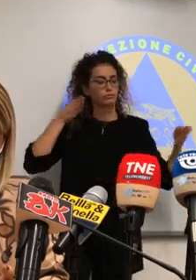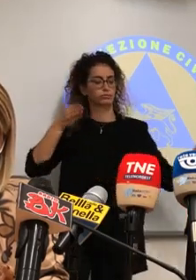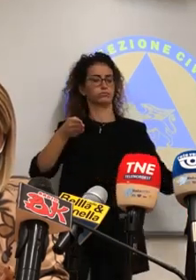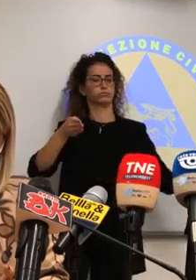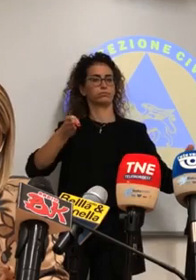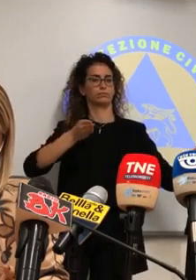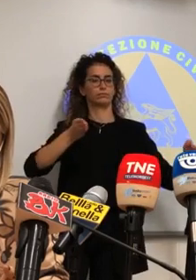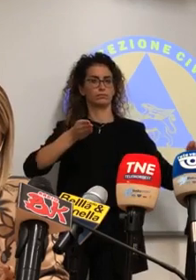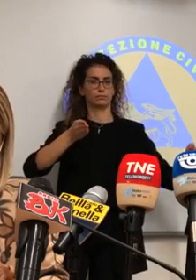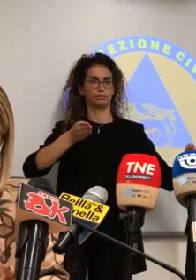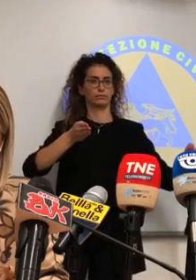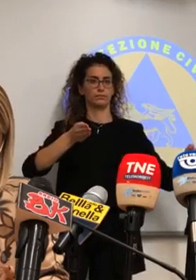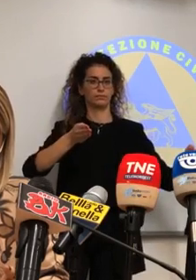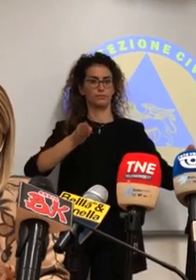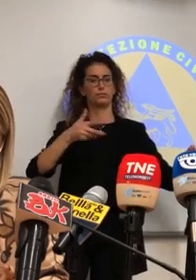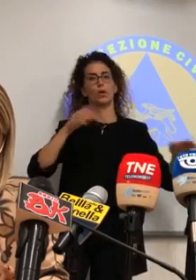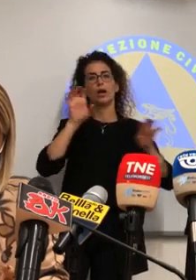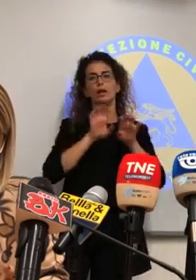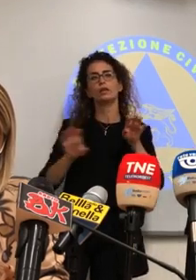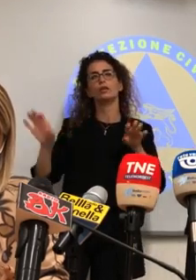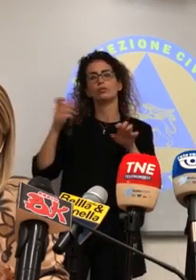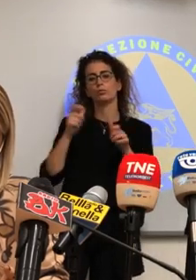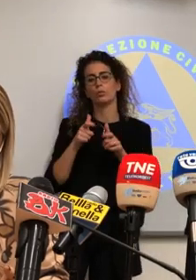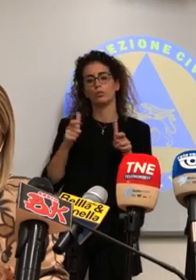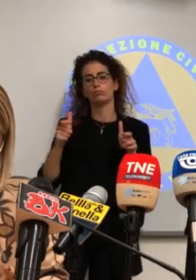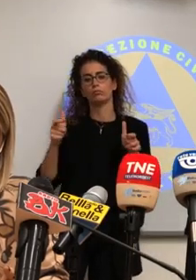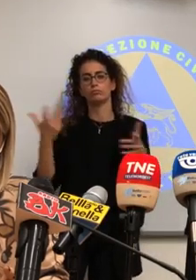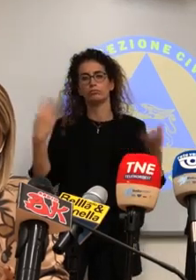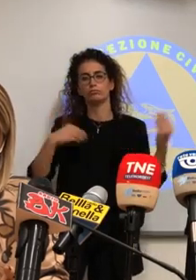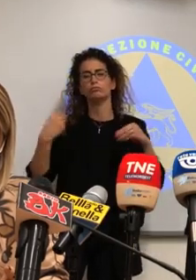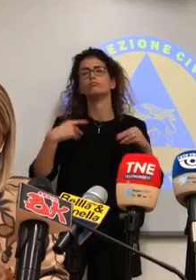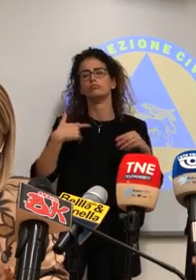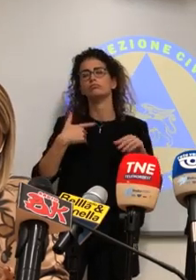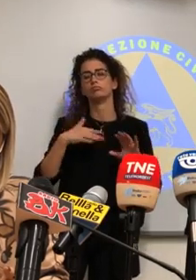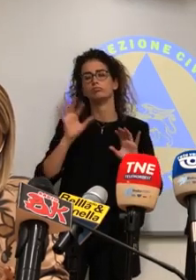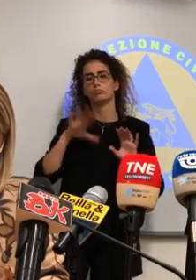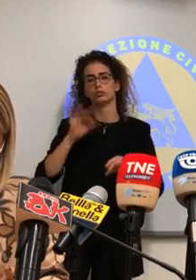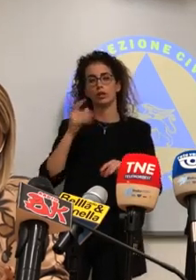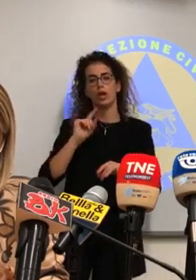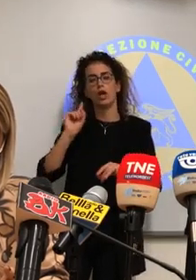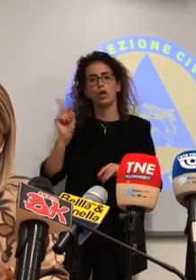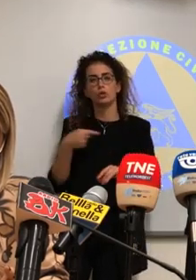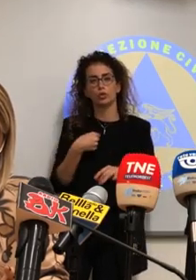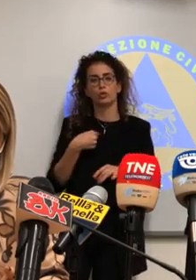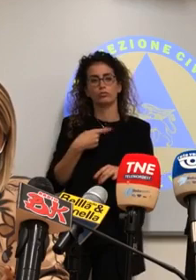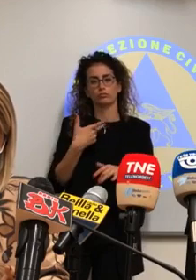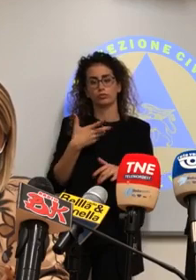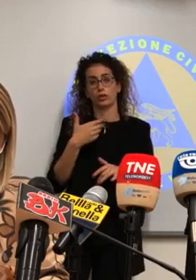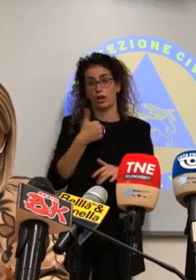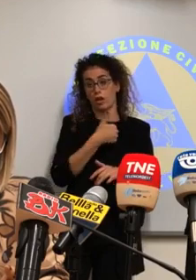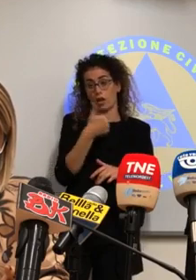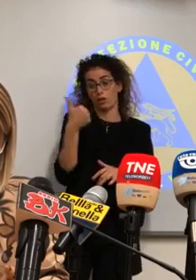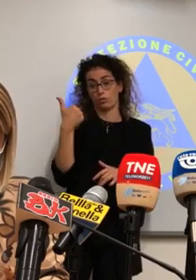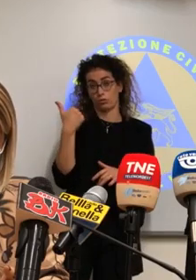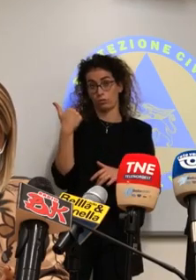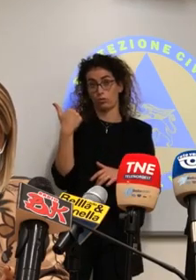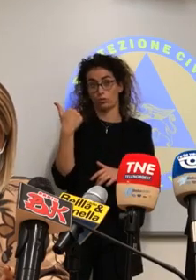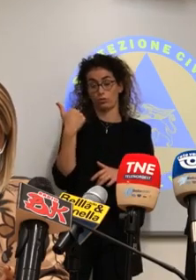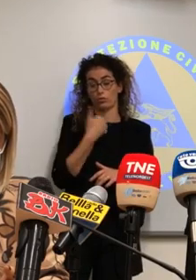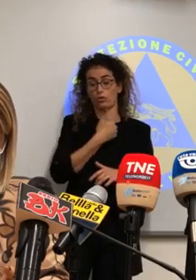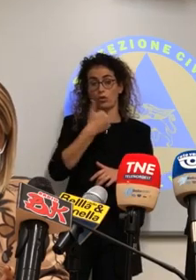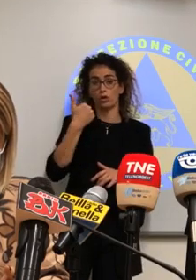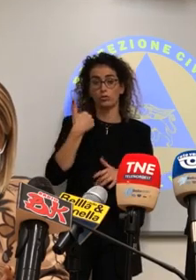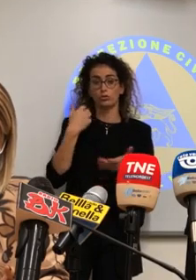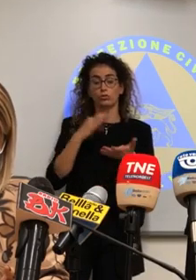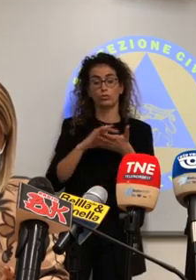a livello centrale, poi le regioni se volevano potevano estendere. Noi abbiamo ricompreso, visto che avevamo avuto un'alta adesione anche